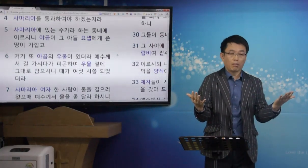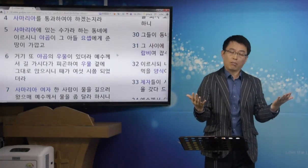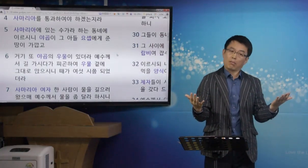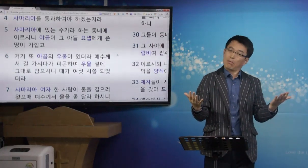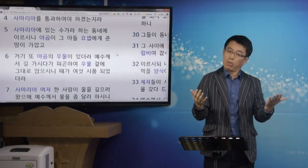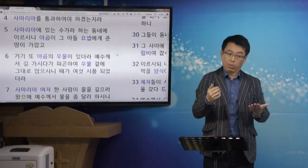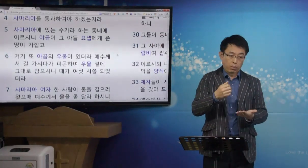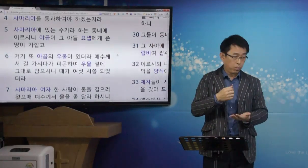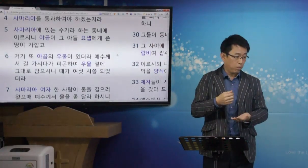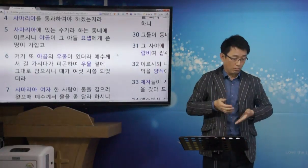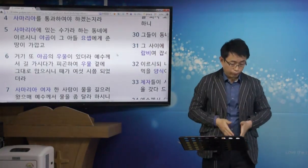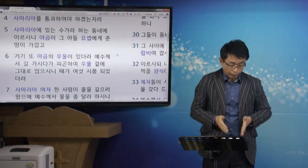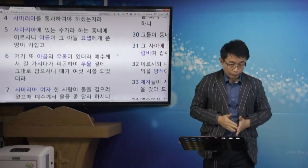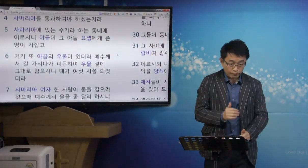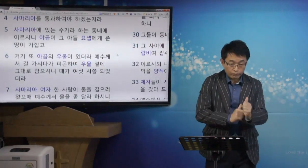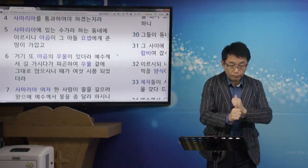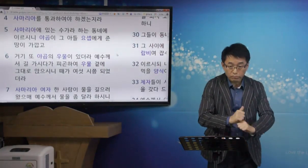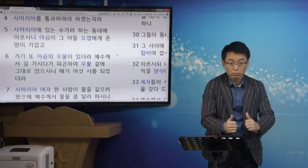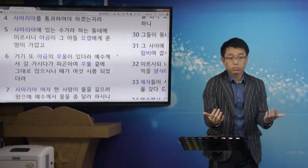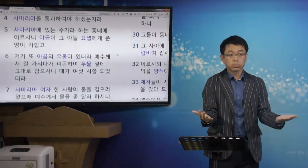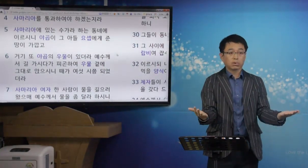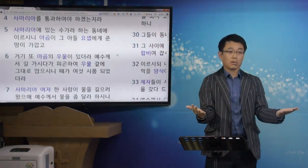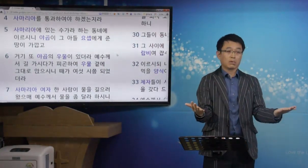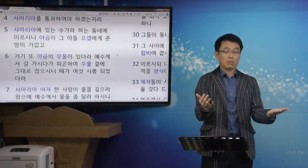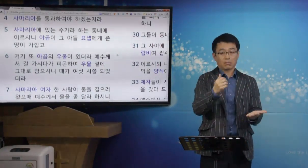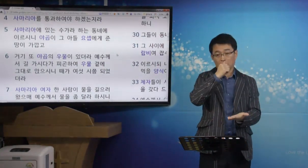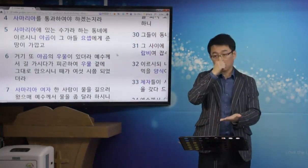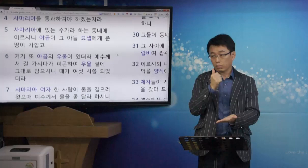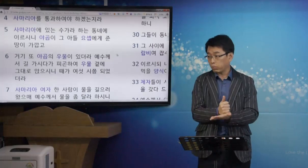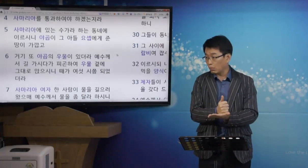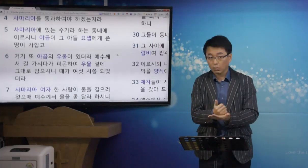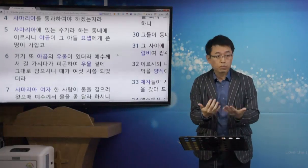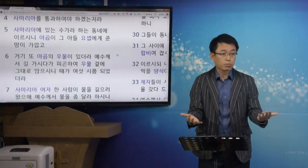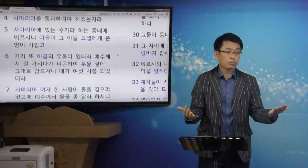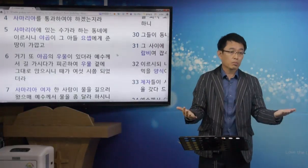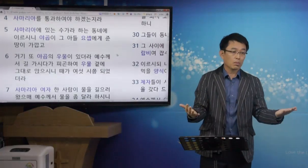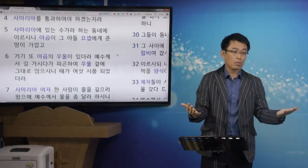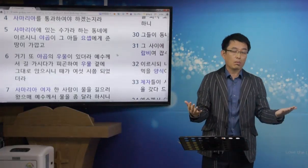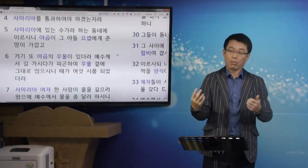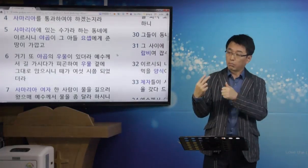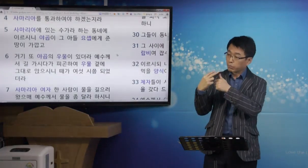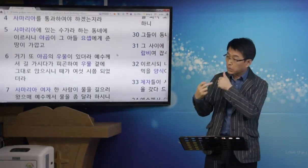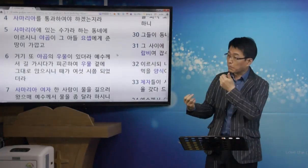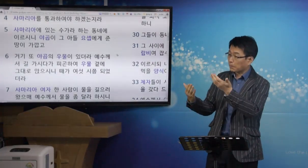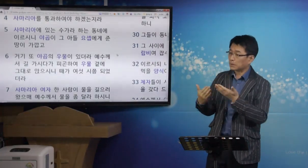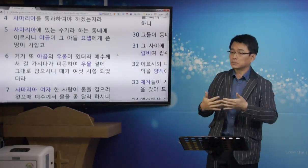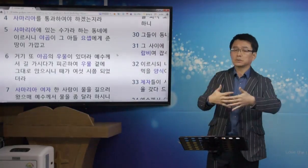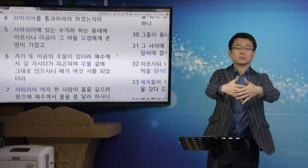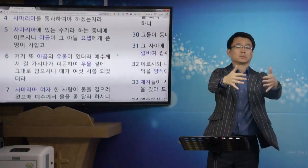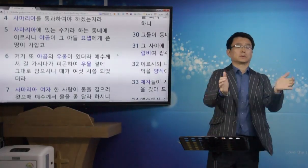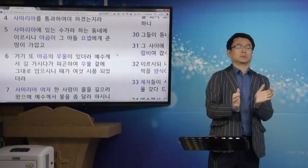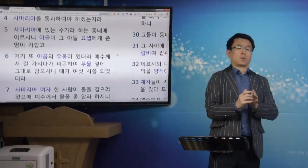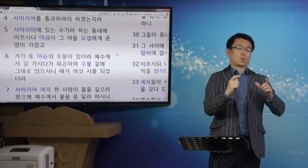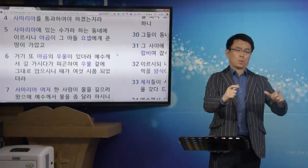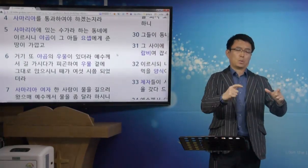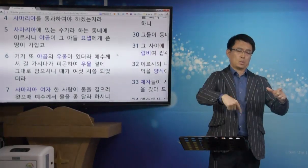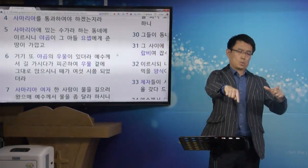없는 상황이었는데 그렇게 자녀 후손으로 태어난 것뿐인데 미움받는